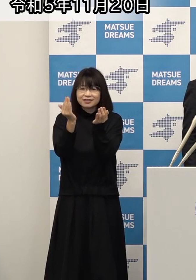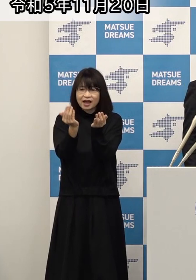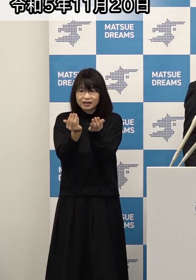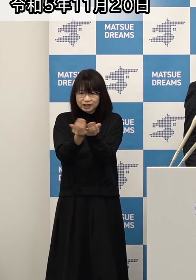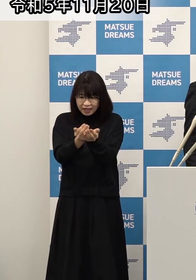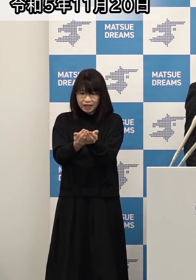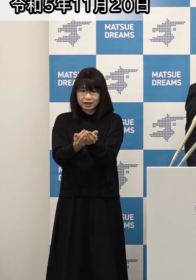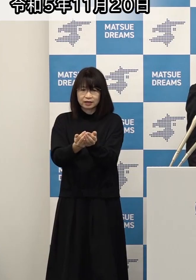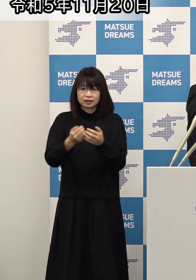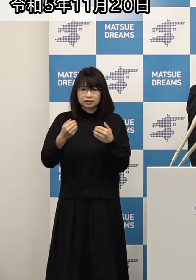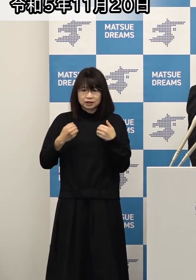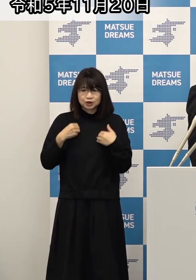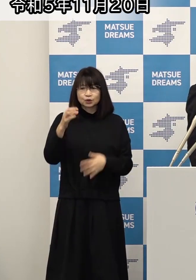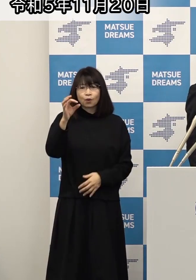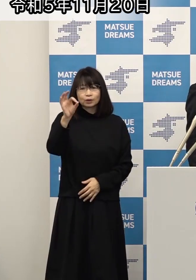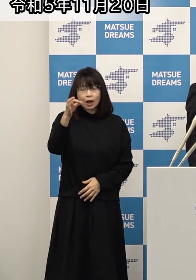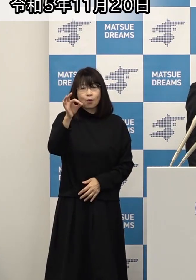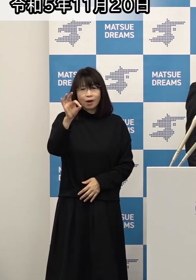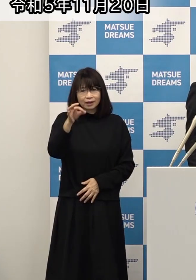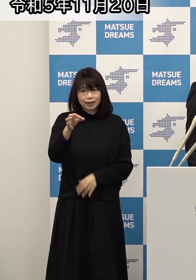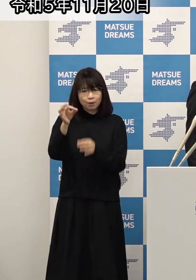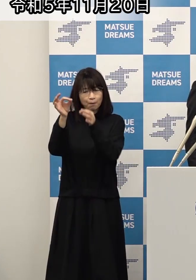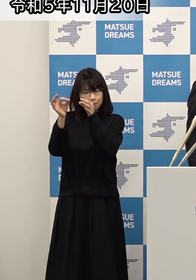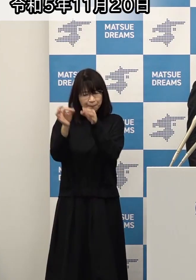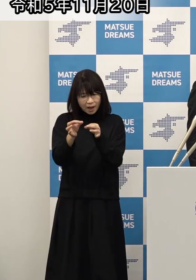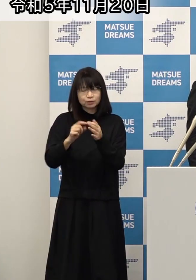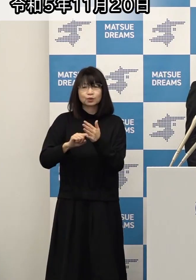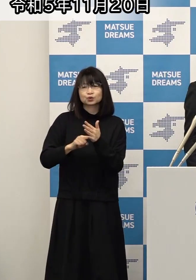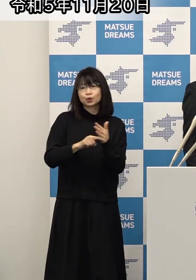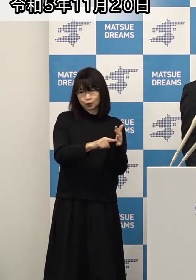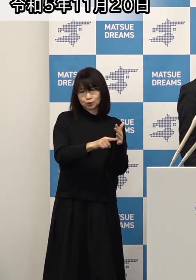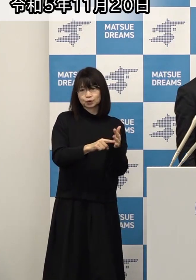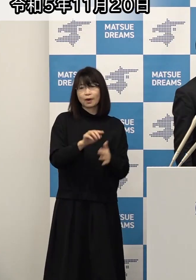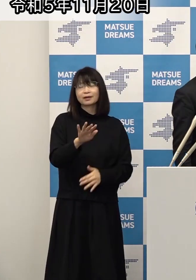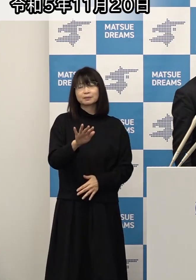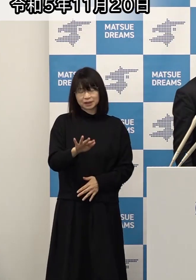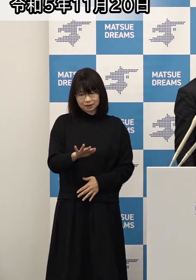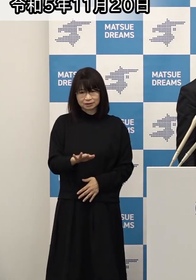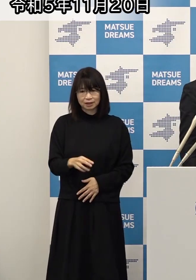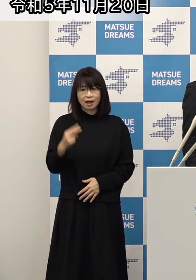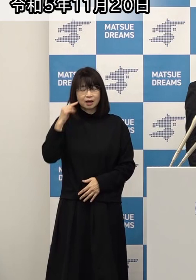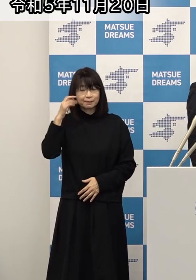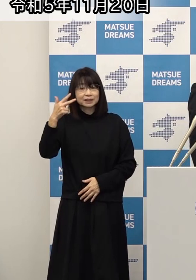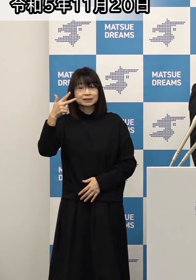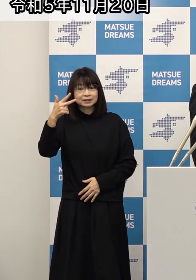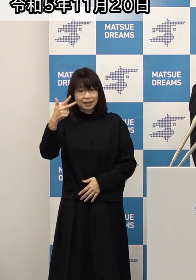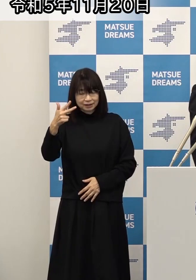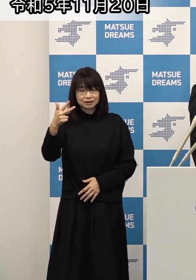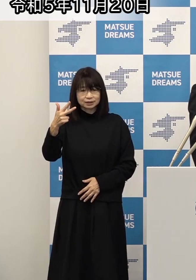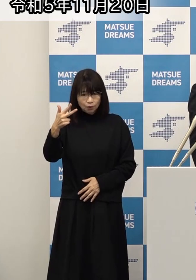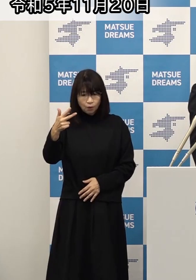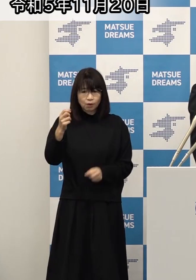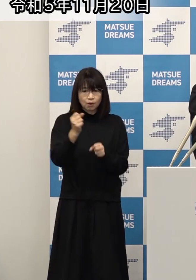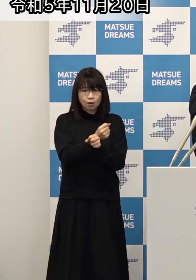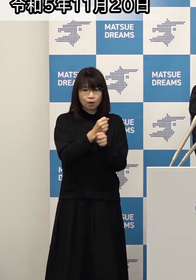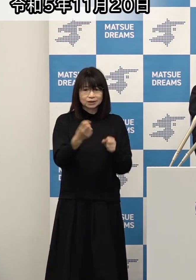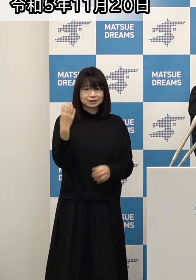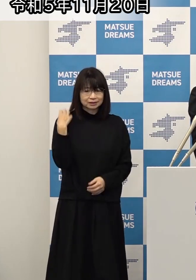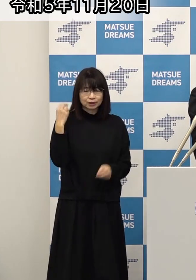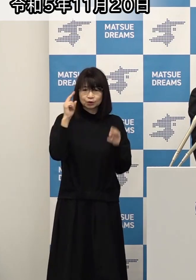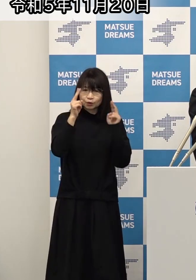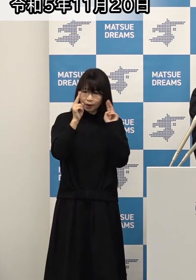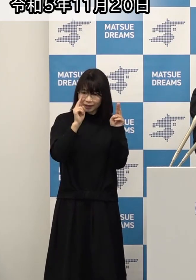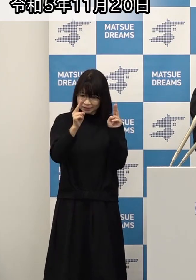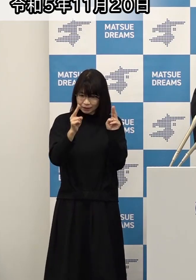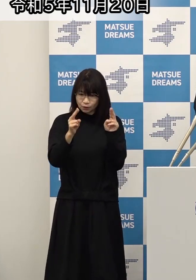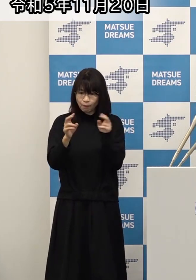夫というのは、これは松江市とですね、あとは工事を請け負っていただいている事業者の皆さんと常にコミュニ